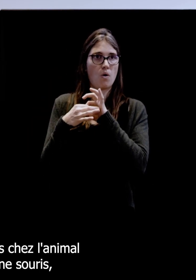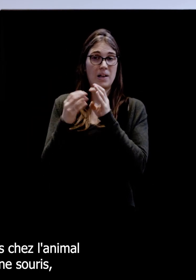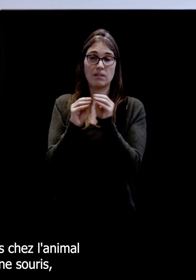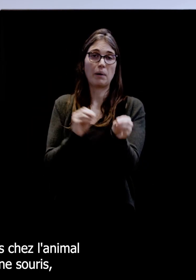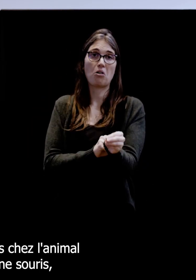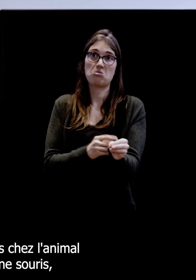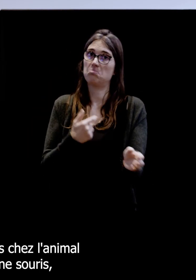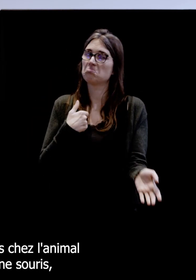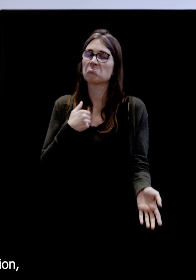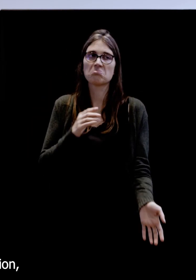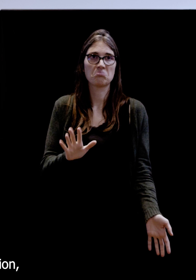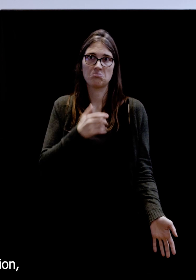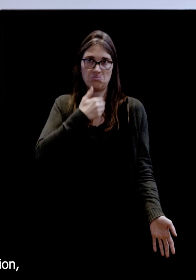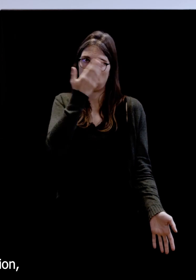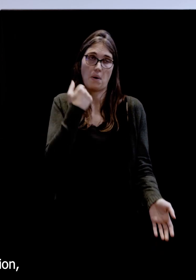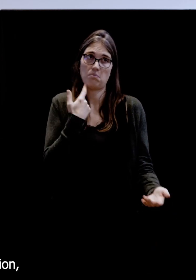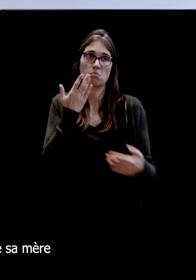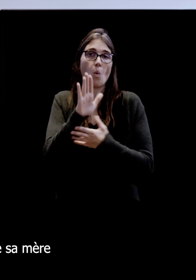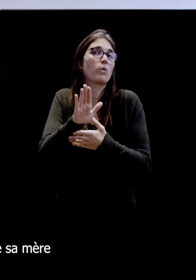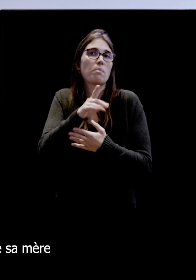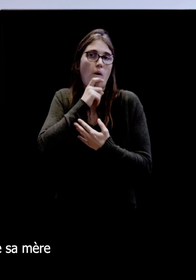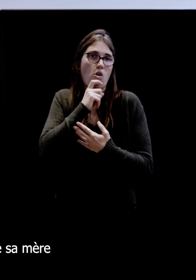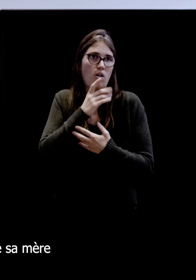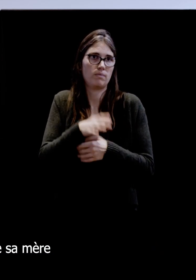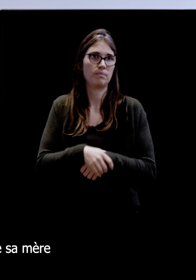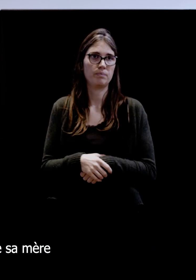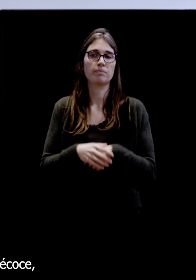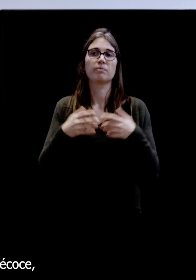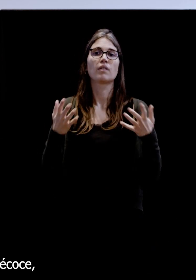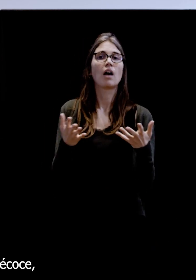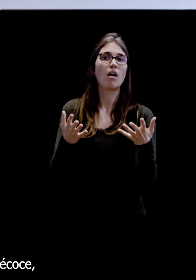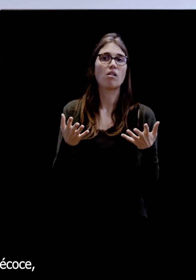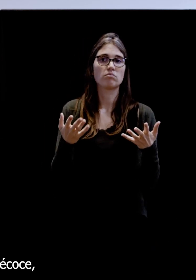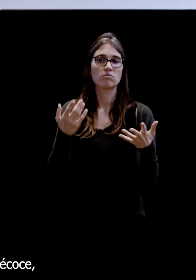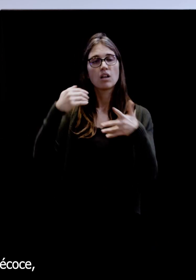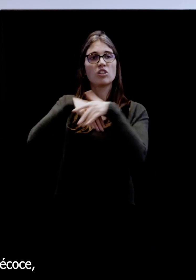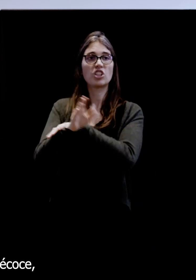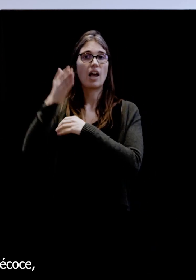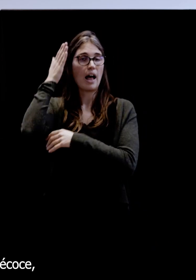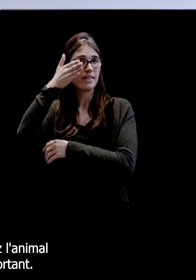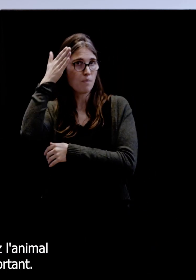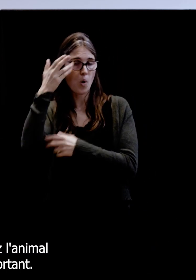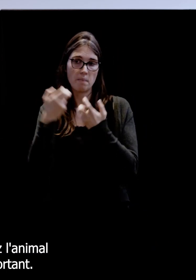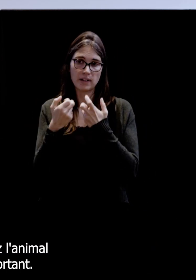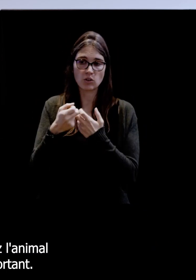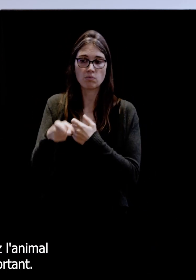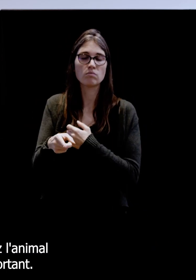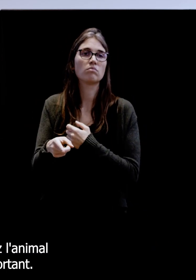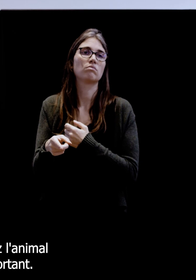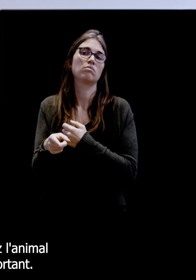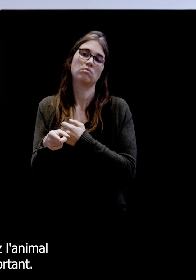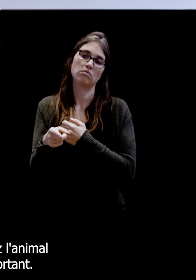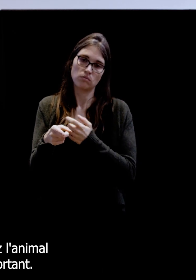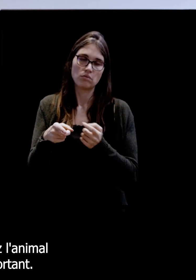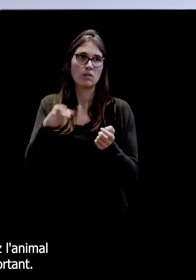que chez une souris qui n'a pas d'olfaction, elle ne va pas au sein de sa mère et elle meurt. Donc l'olfaction dans l'attachement précoce, il est quand même, chez l'animal